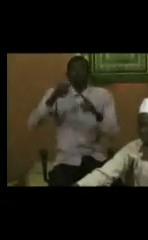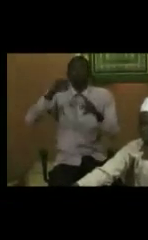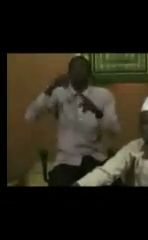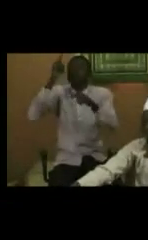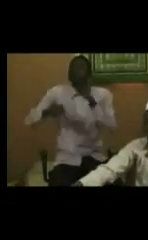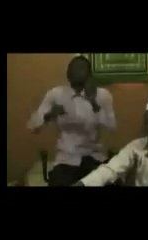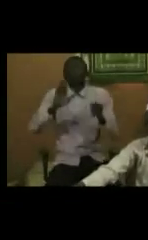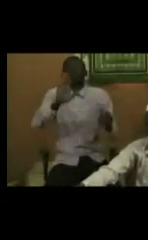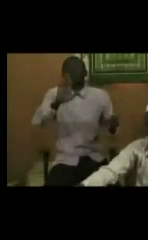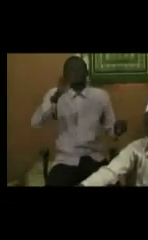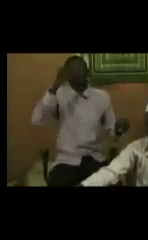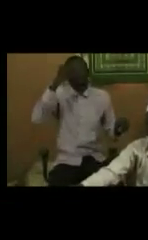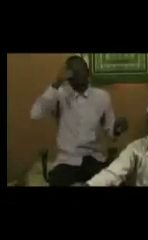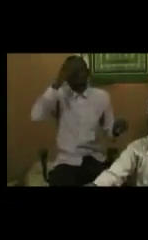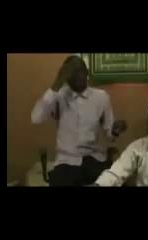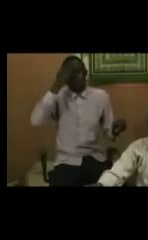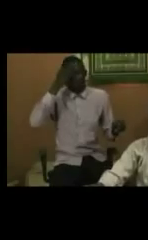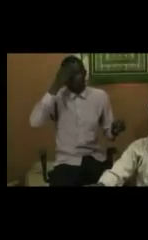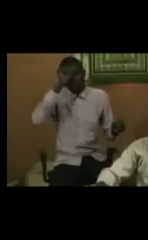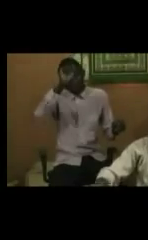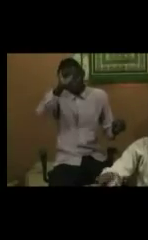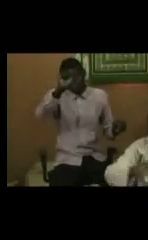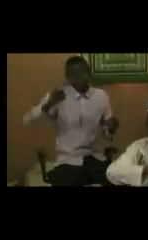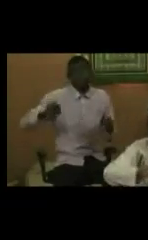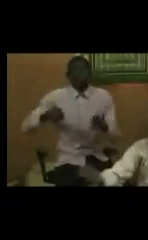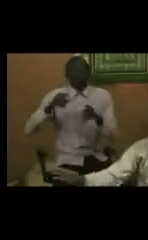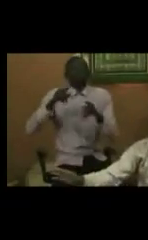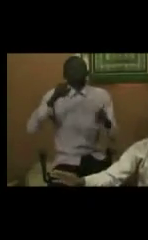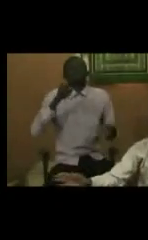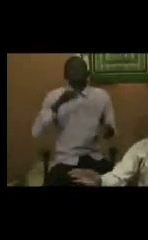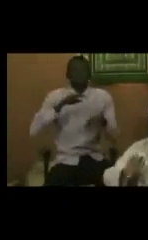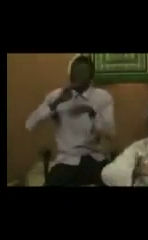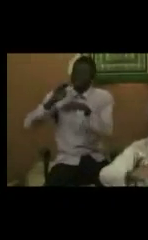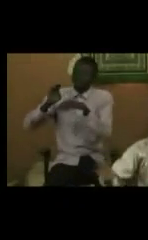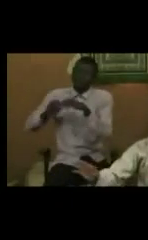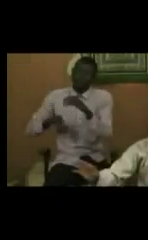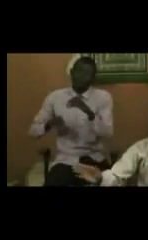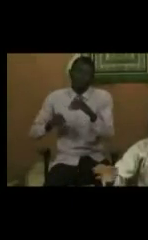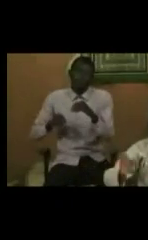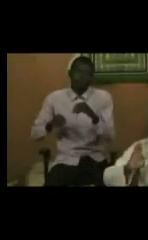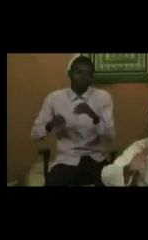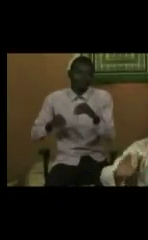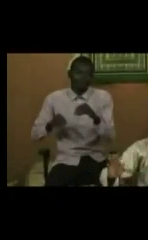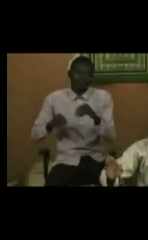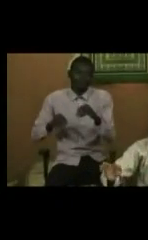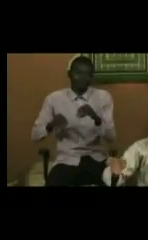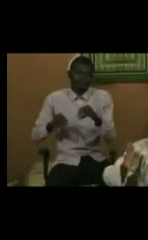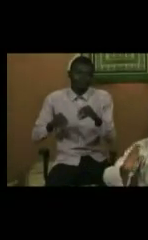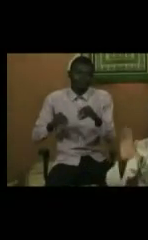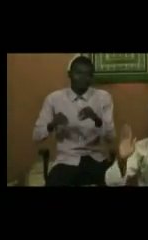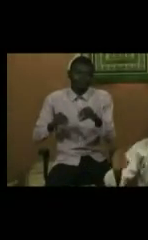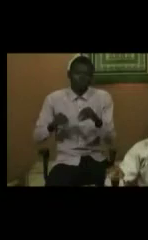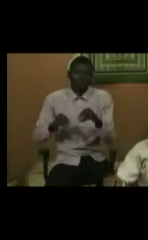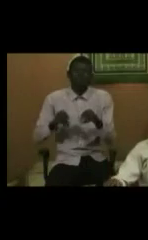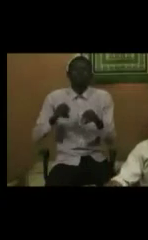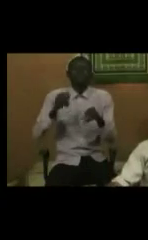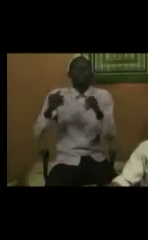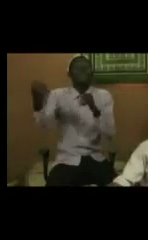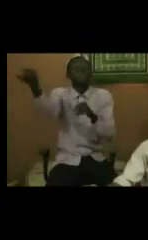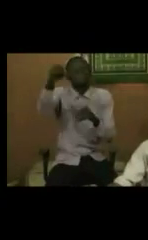se majemu nu sharia to ba ti rin ajo eni rin ajo o leto lati di orun reku